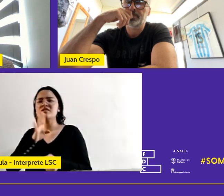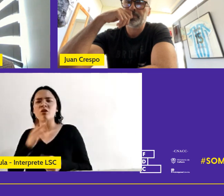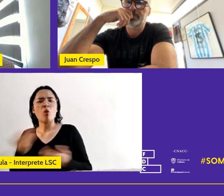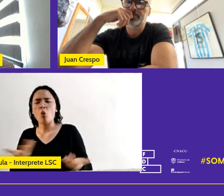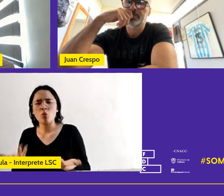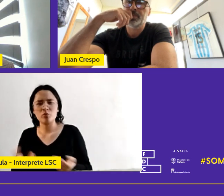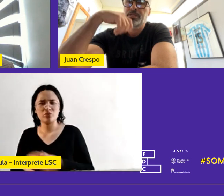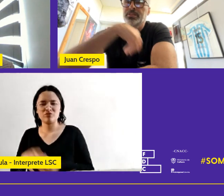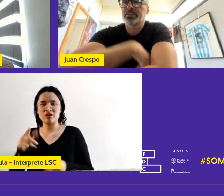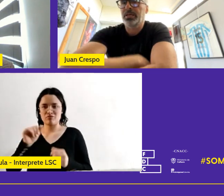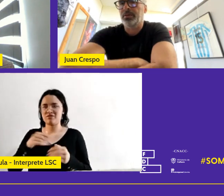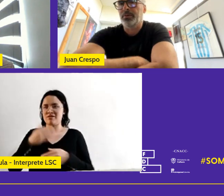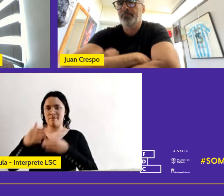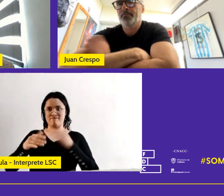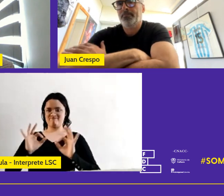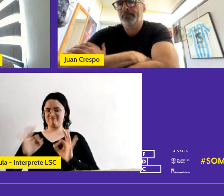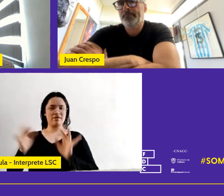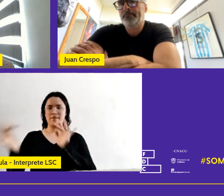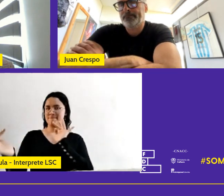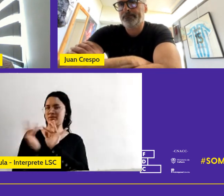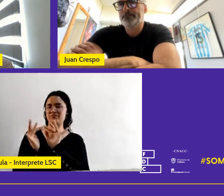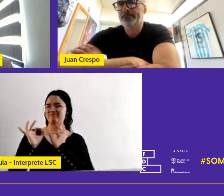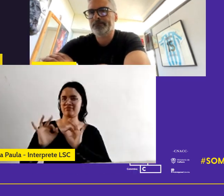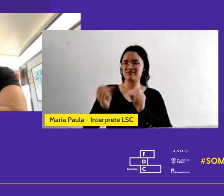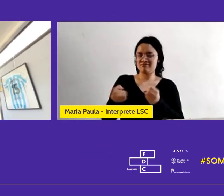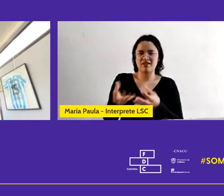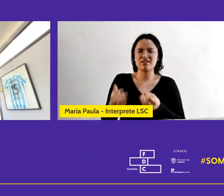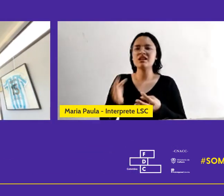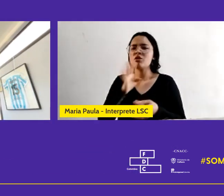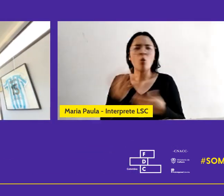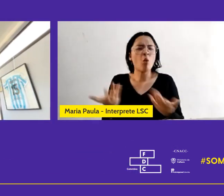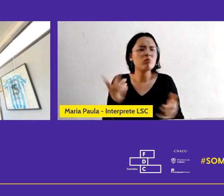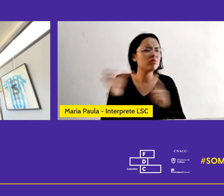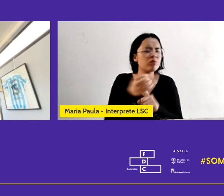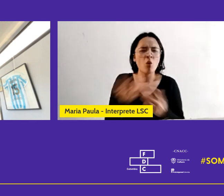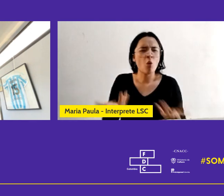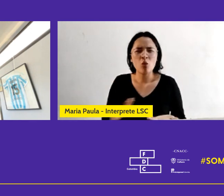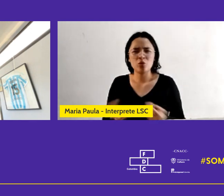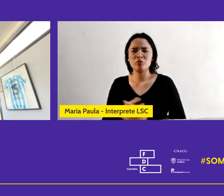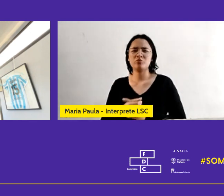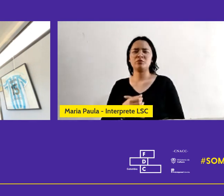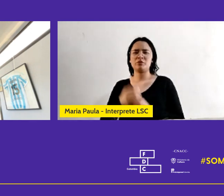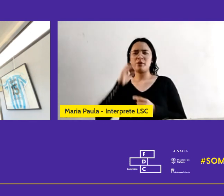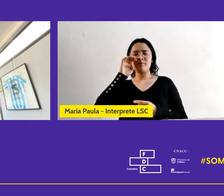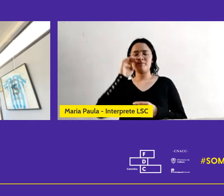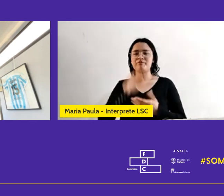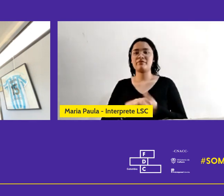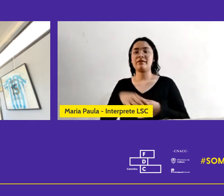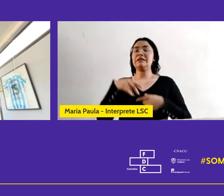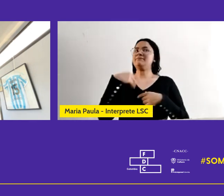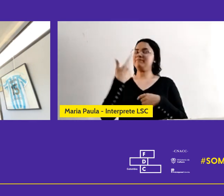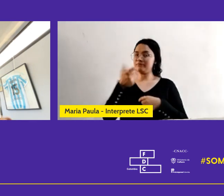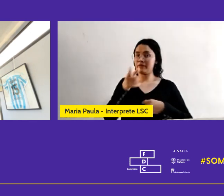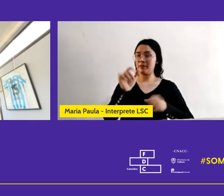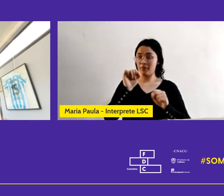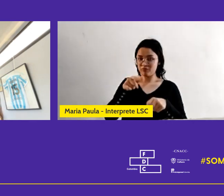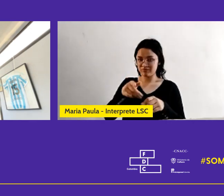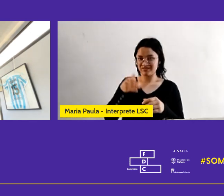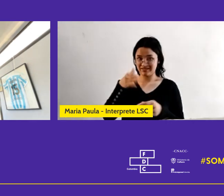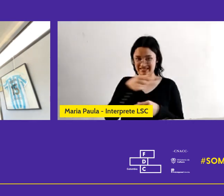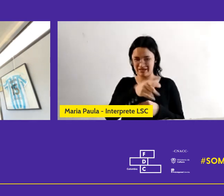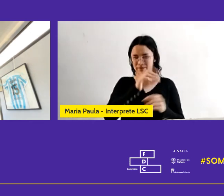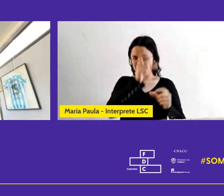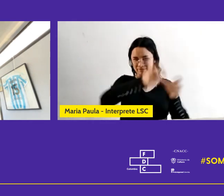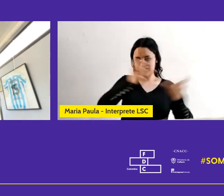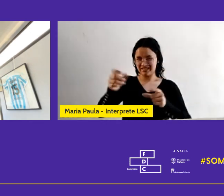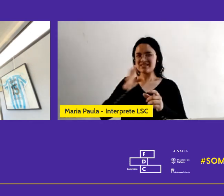final, cuando ya sí, la película está terminada? Sí, para llegar a ese público, bueno, hay todo un proceso